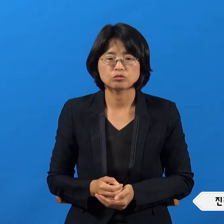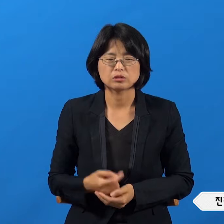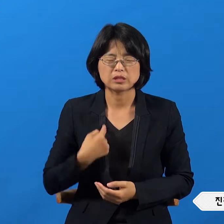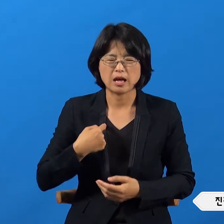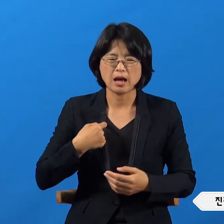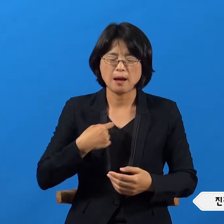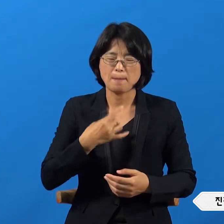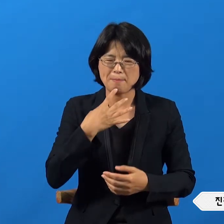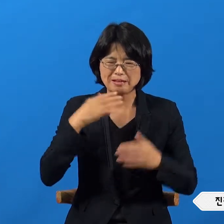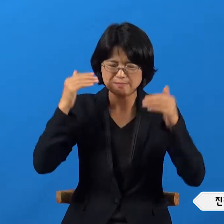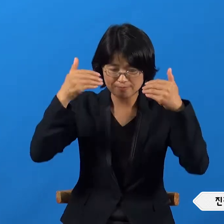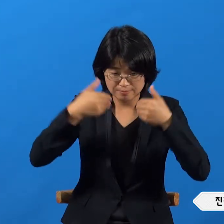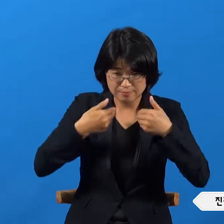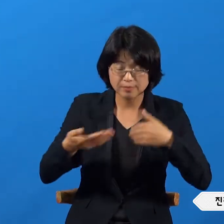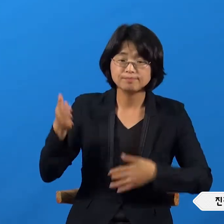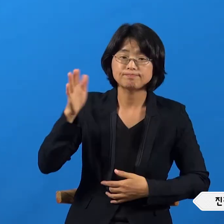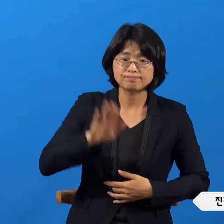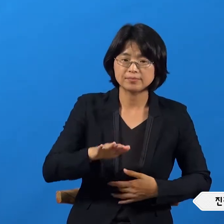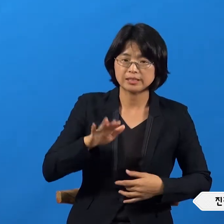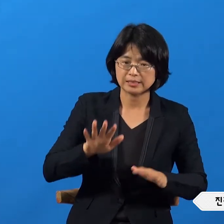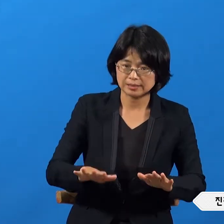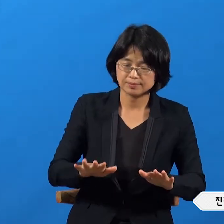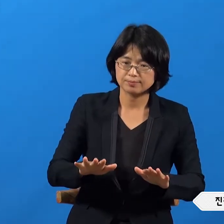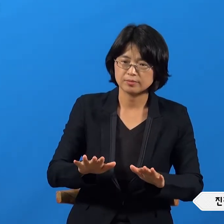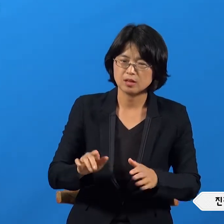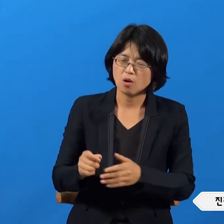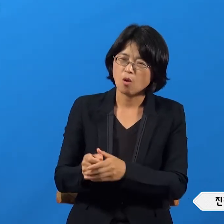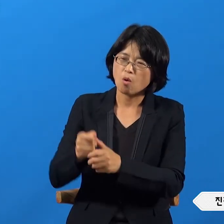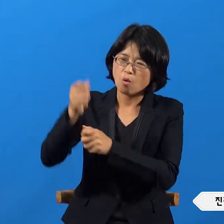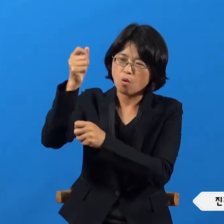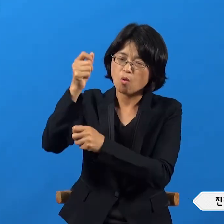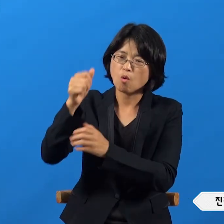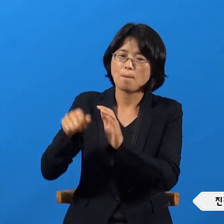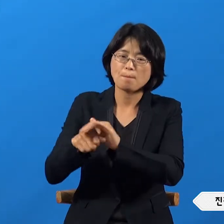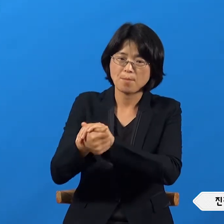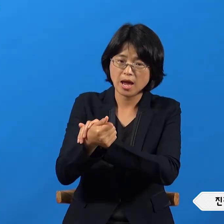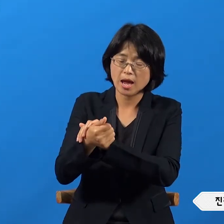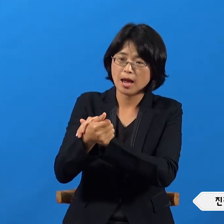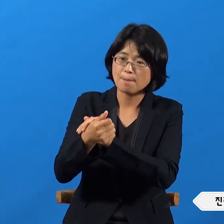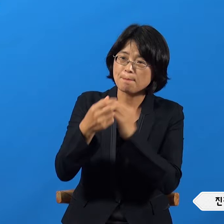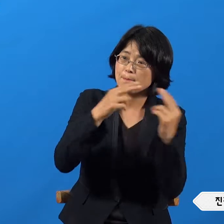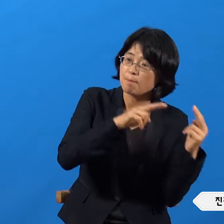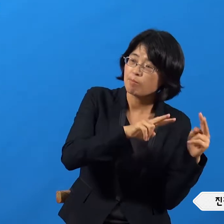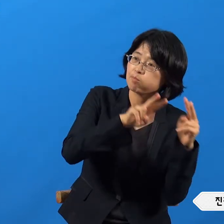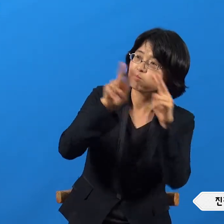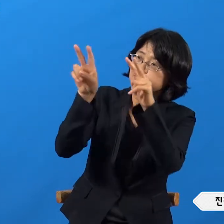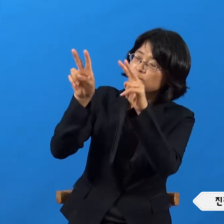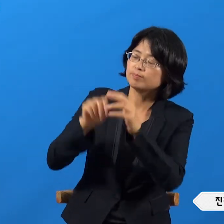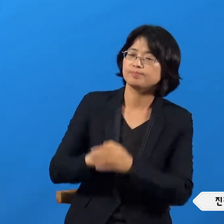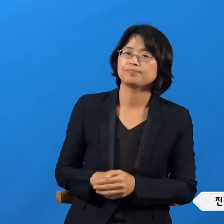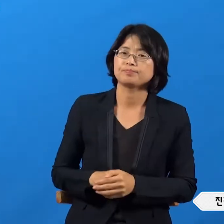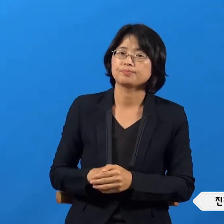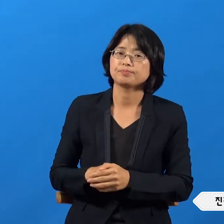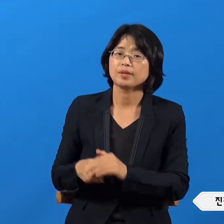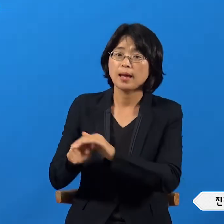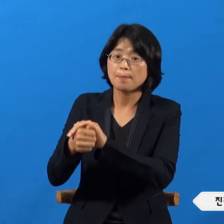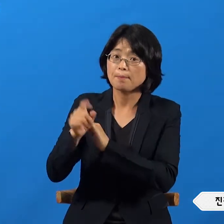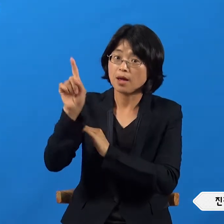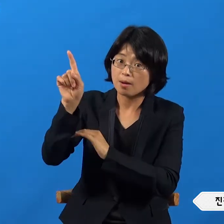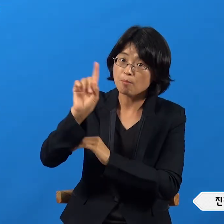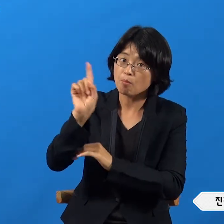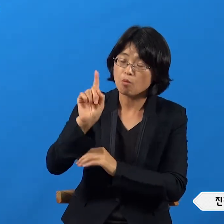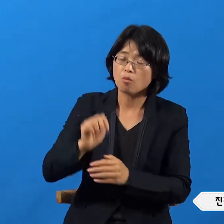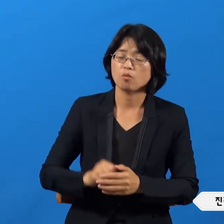높이 세워진 놋뱀을 보기 시작합니다. 그 놋뱀은 무엇입니까? 기도